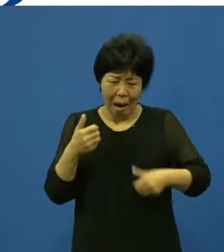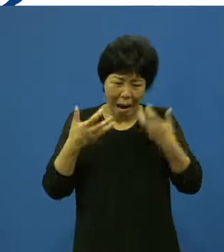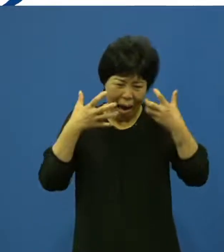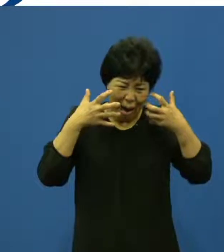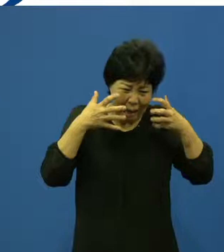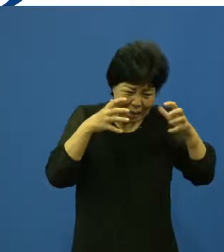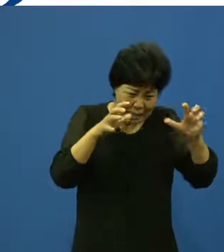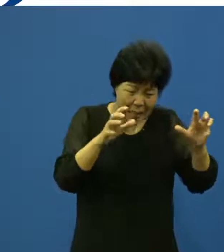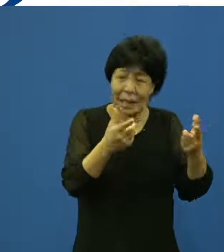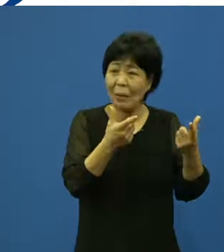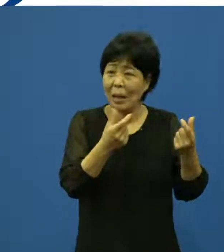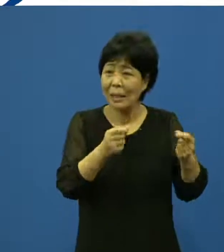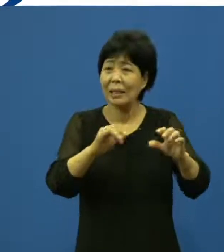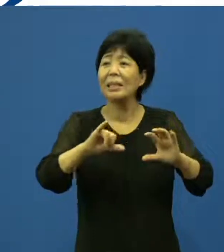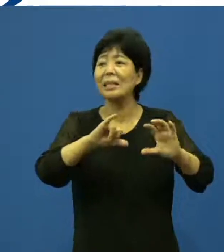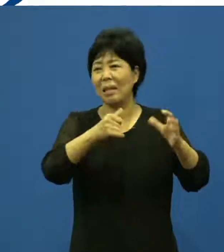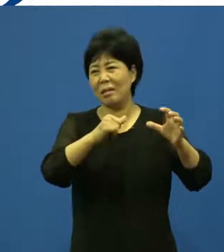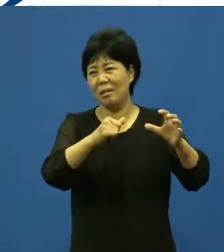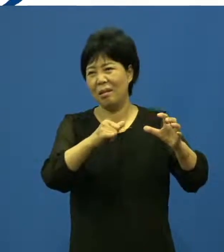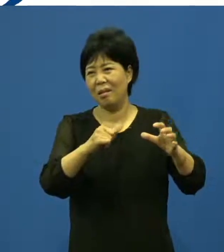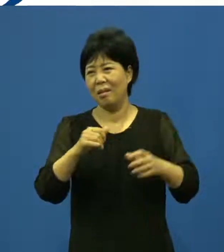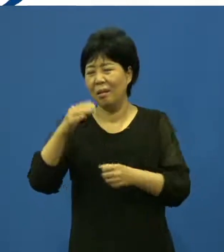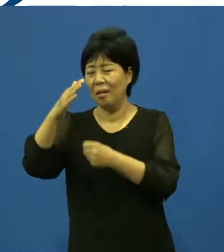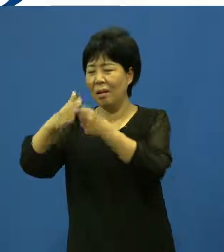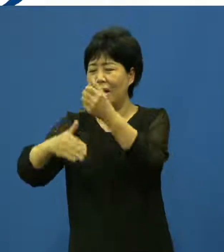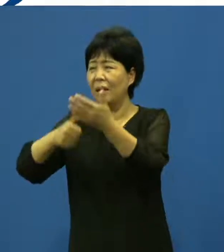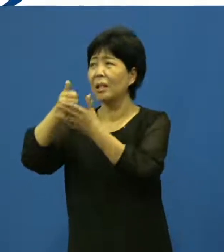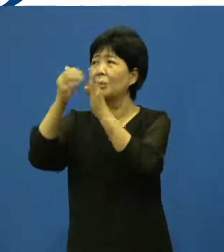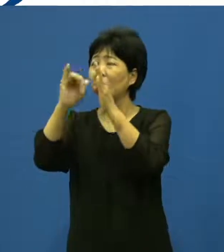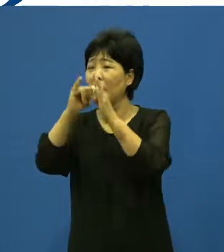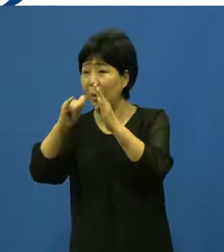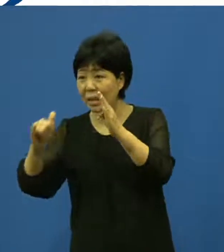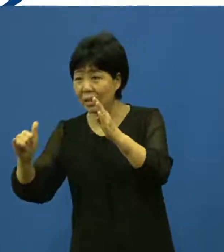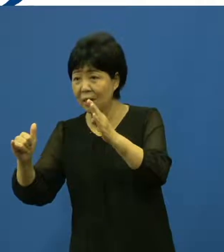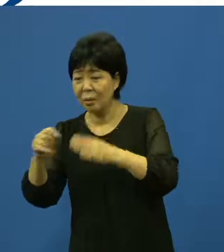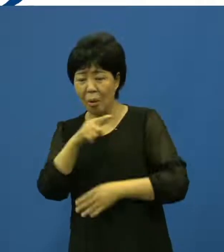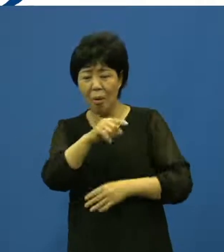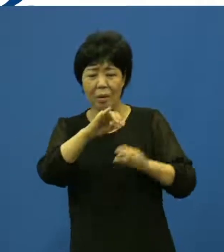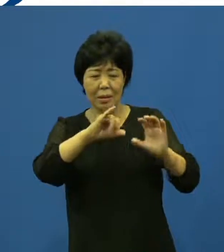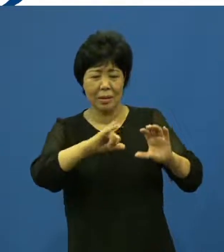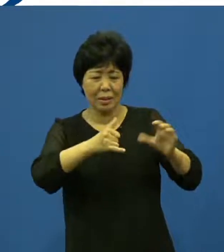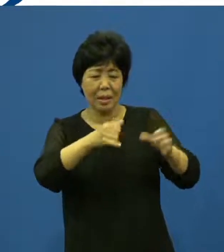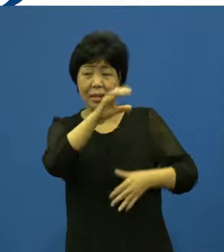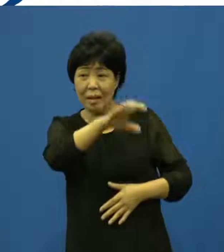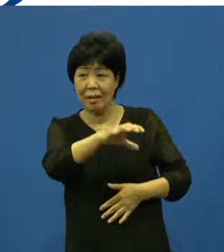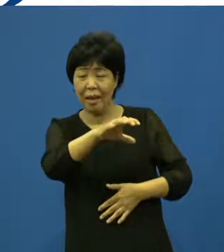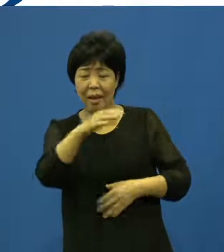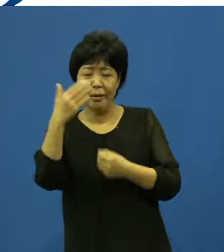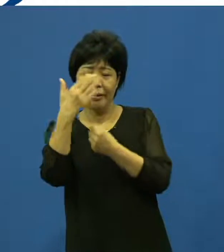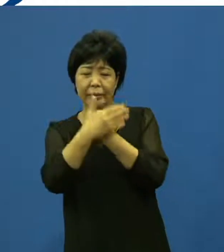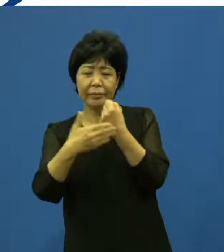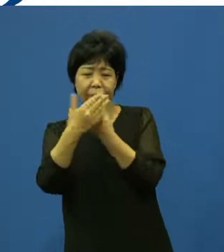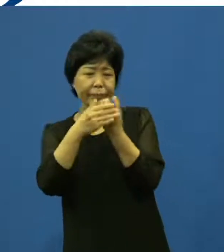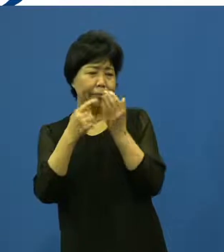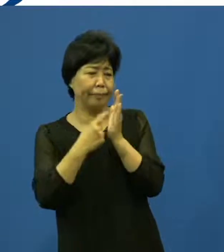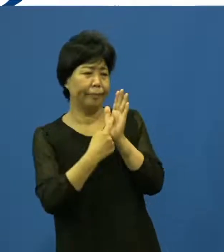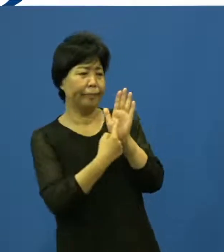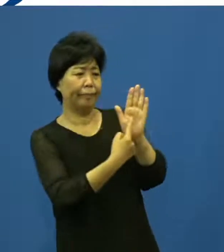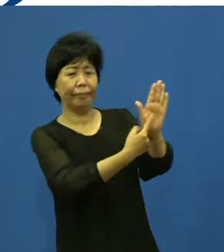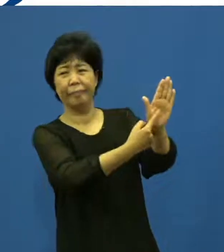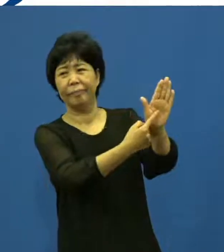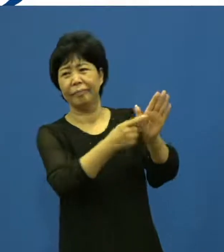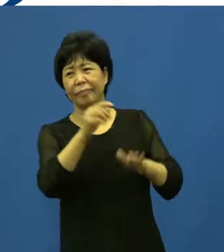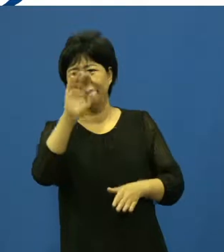세상의 한가운데 들어가 하나님의 백성들은 하나님의 은혜가 무엇인지를 보여줄 수 있어요. 너 다르게